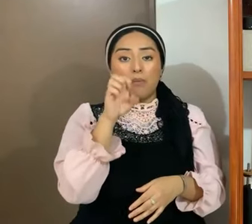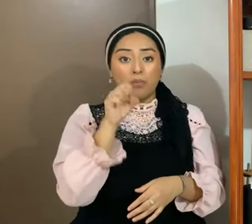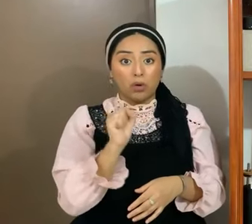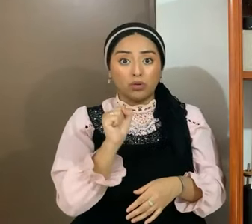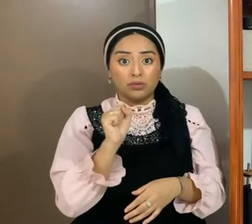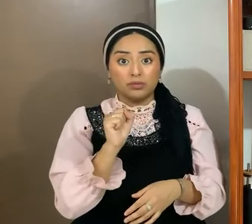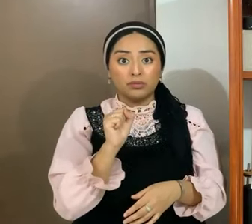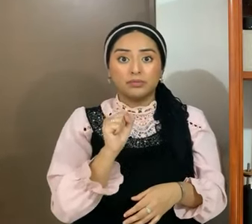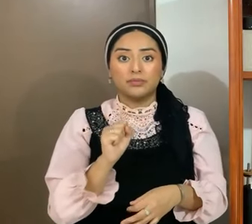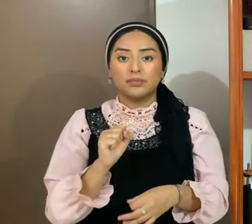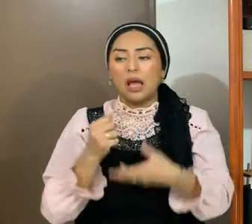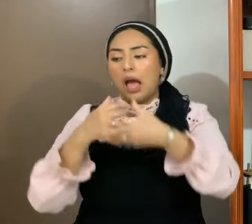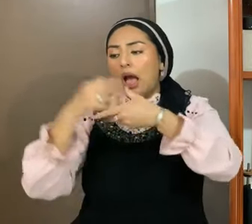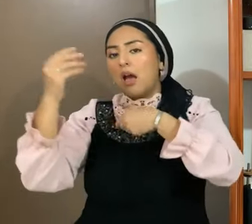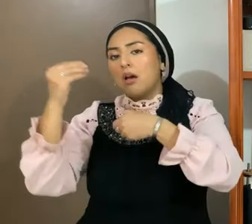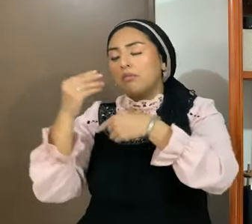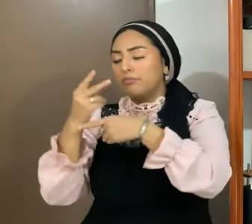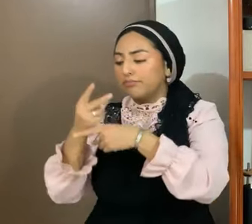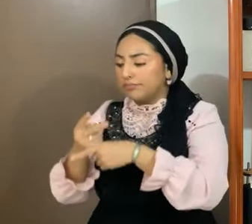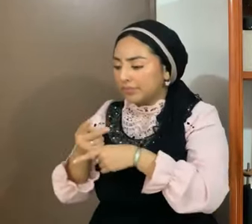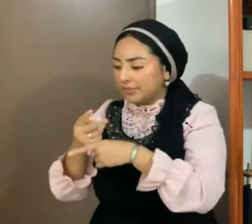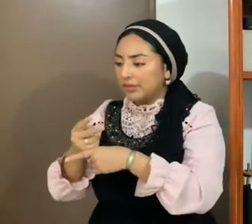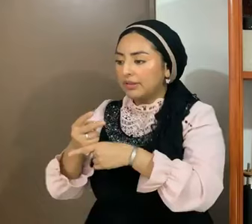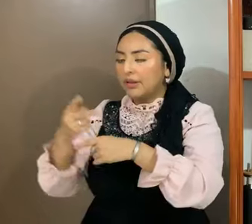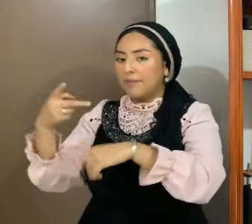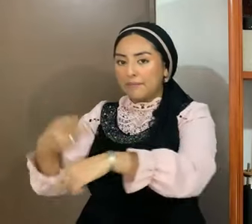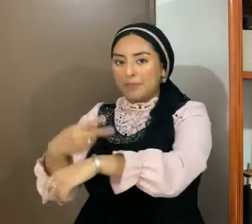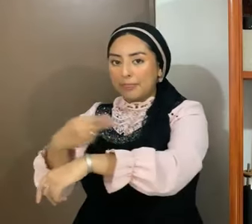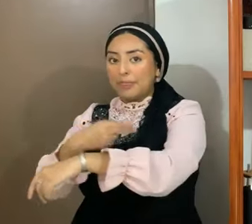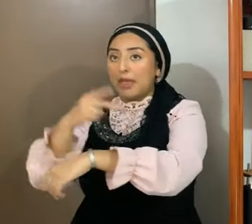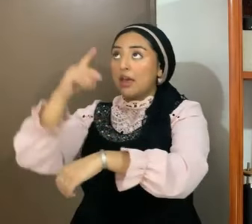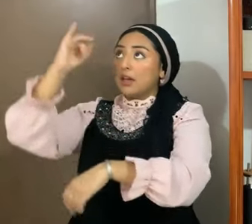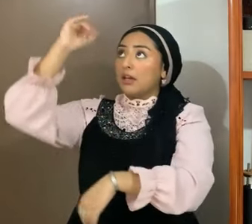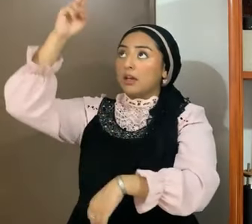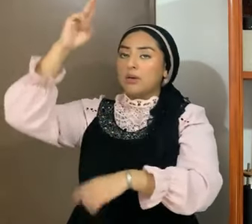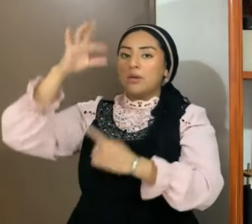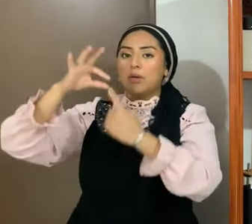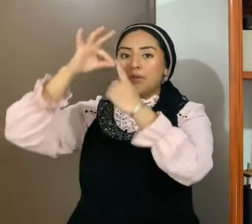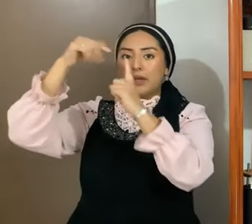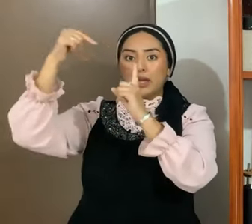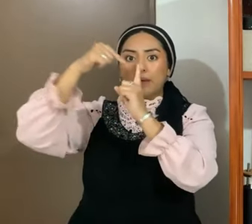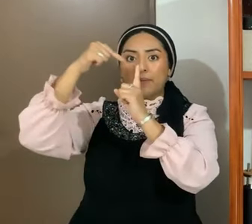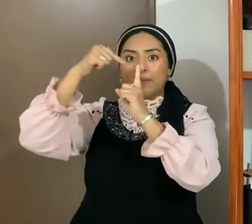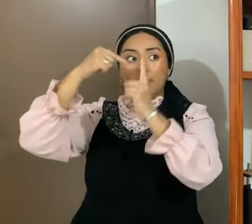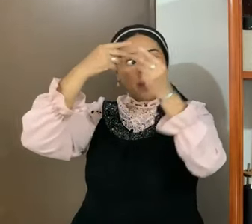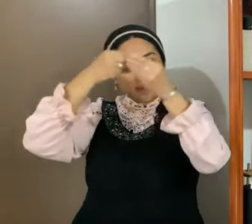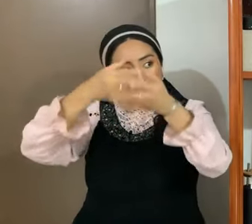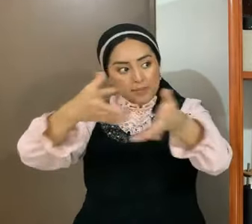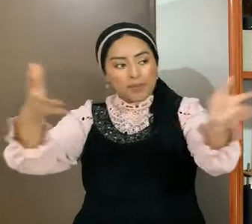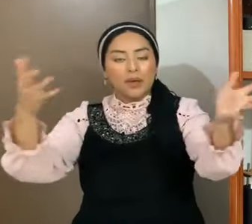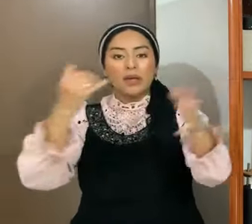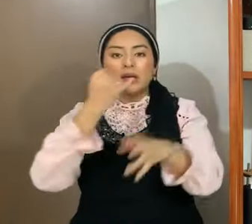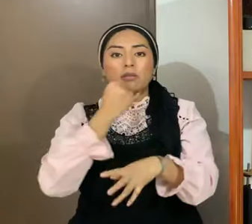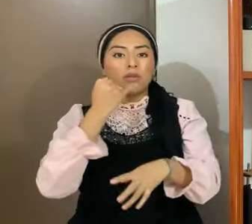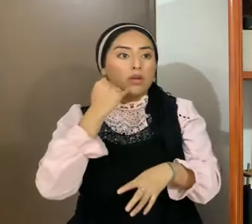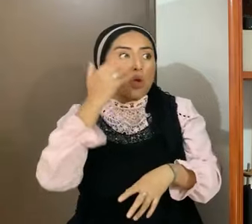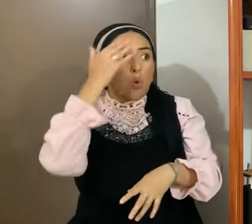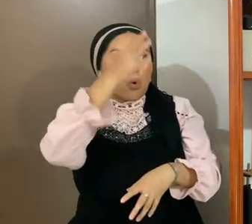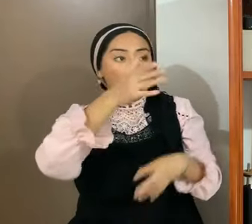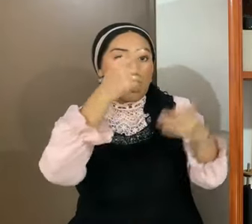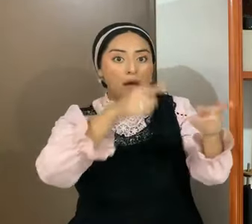cuidaba animalitos en el campo, ¿sí? Él fue llamado para anunciarle a la casa de Israel lo que le debía de